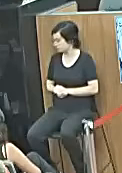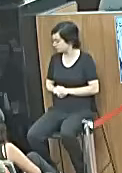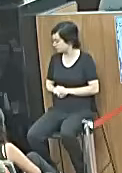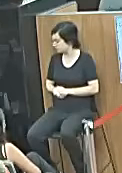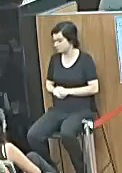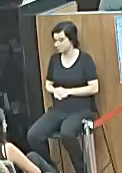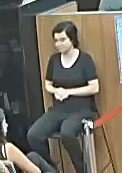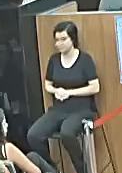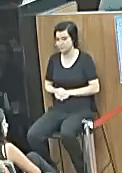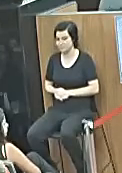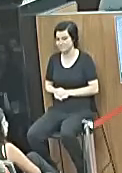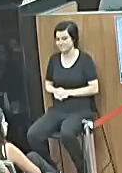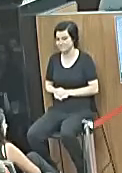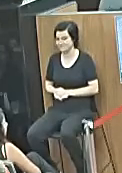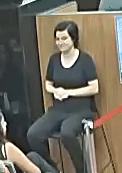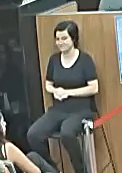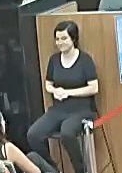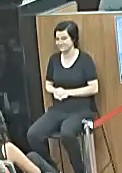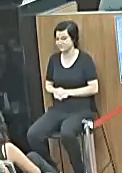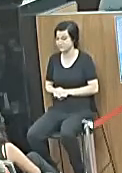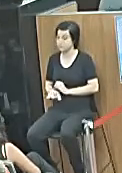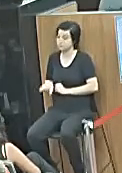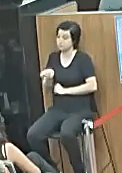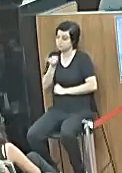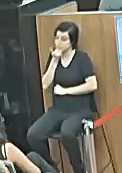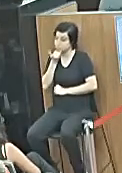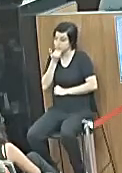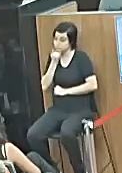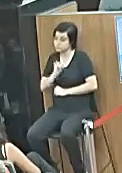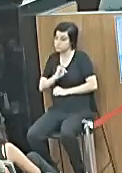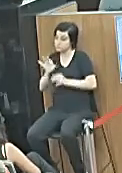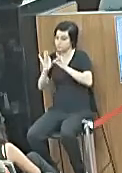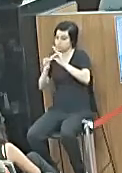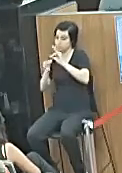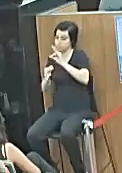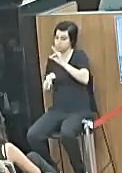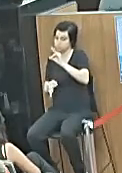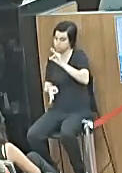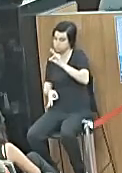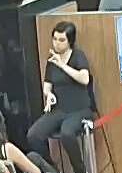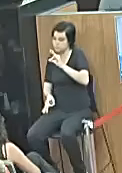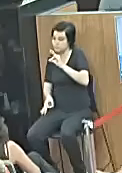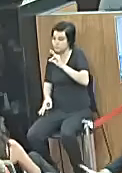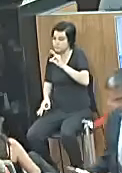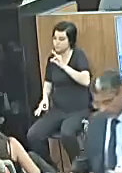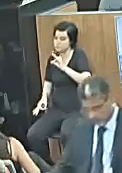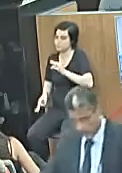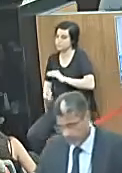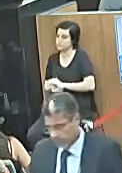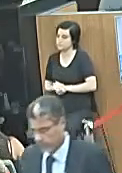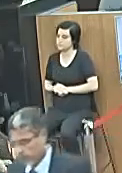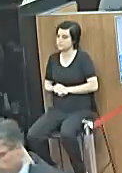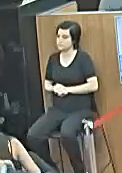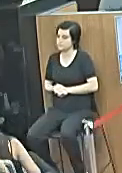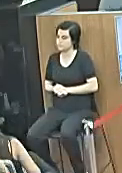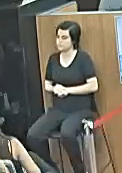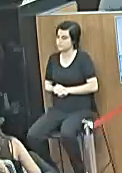é peça desculpas e me alonguei peça desculpas e me alonguei